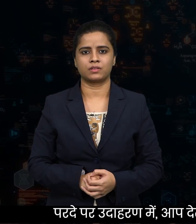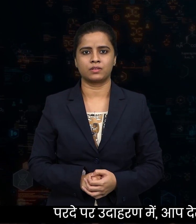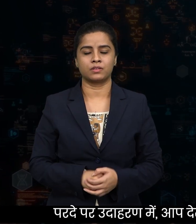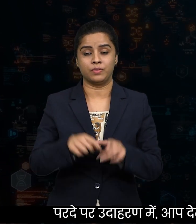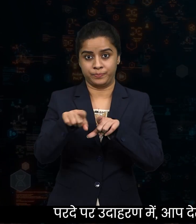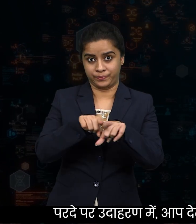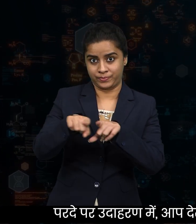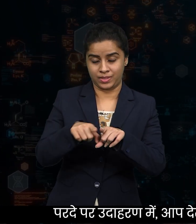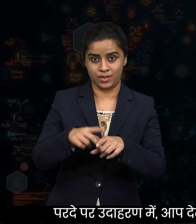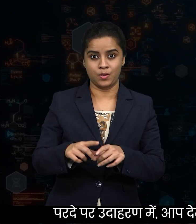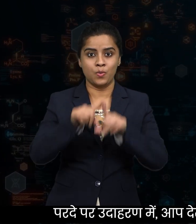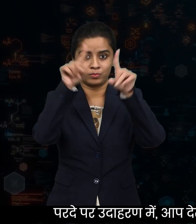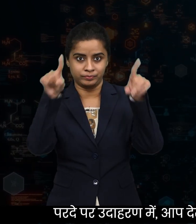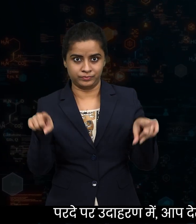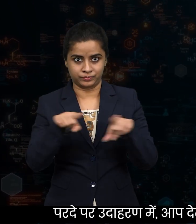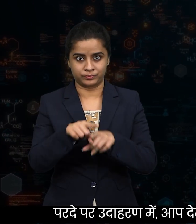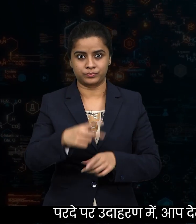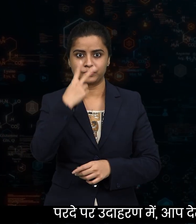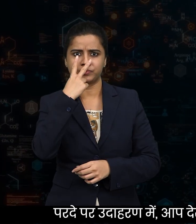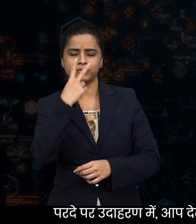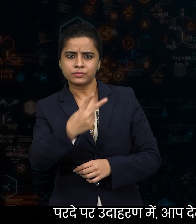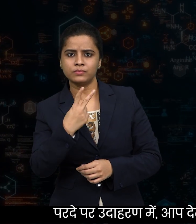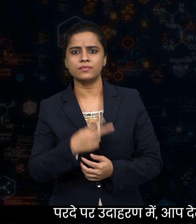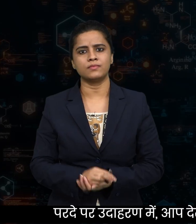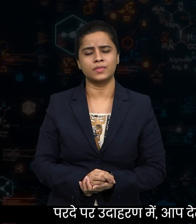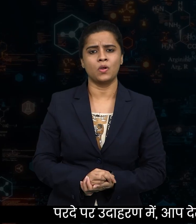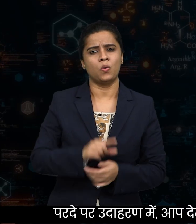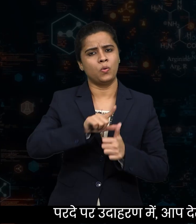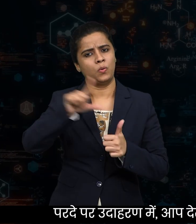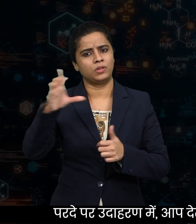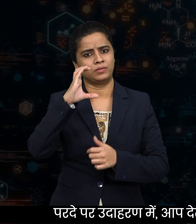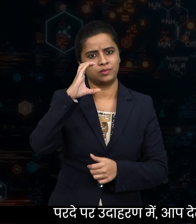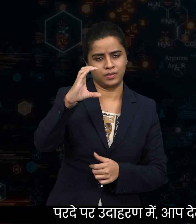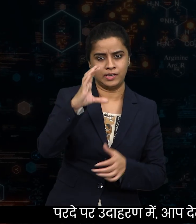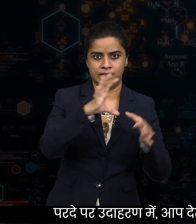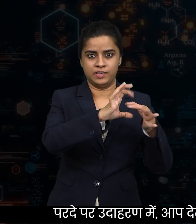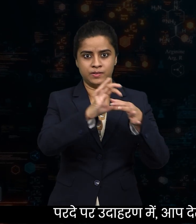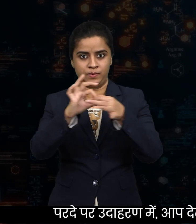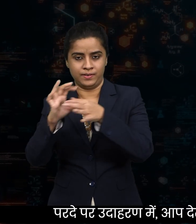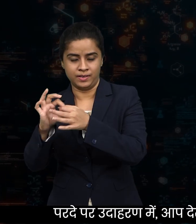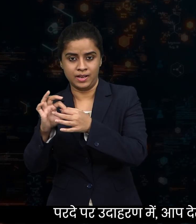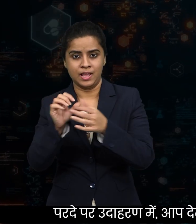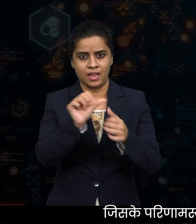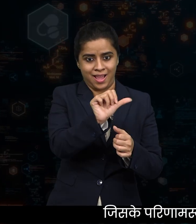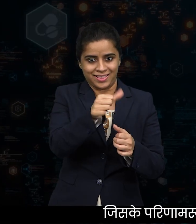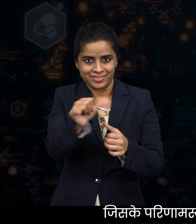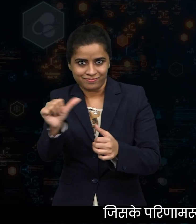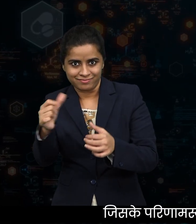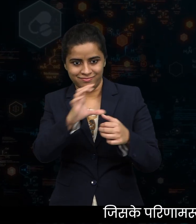पर्दे पर उदाहरण में आप देखेंगे कि सभी कार्बन एक दूसरे से जुड़े हुए हैं, जिसके